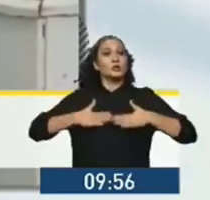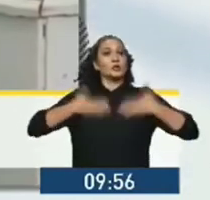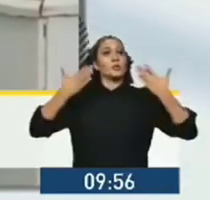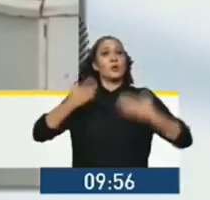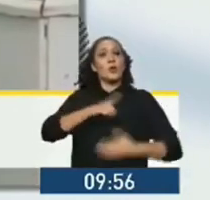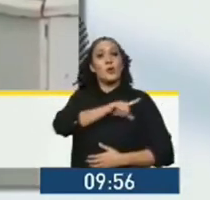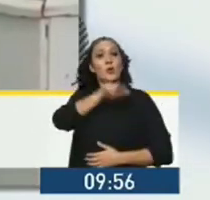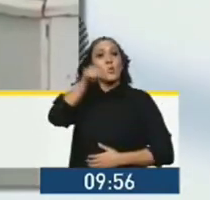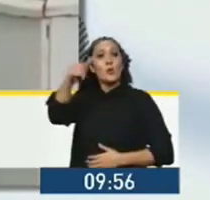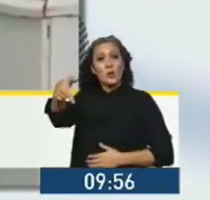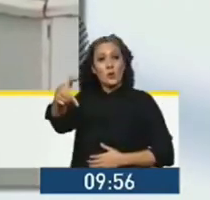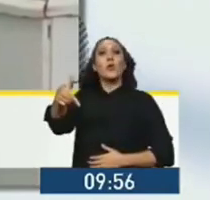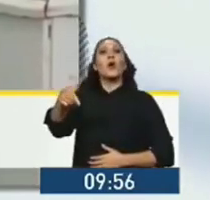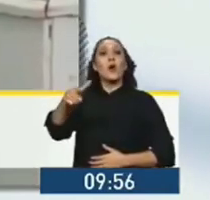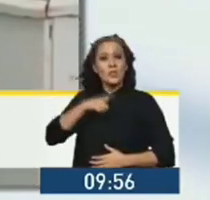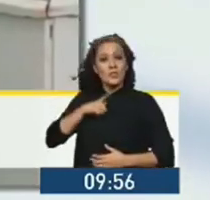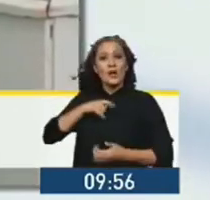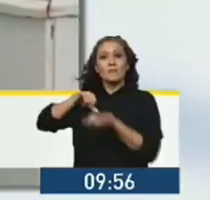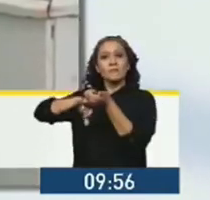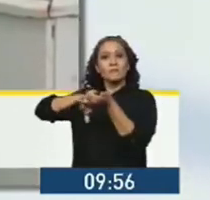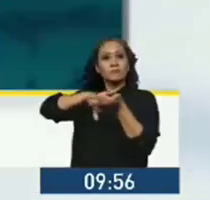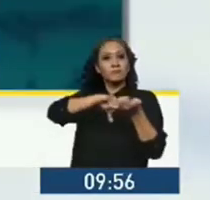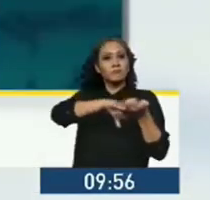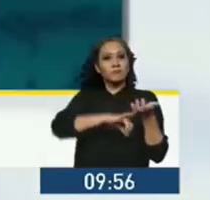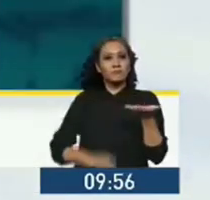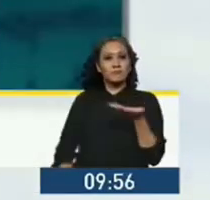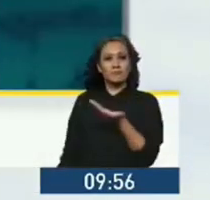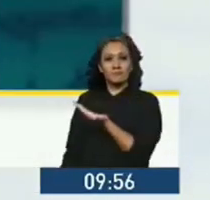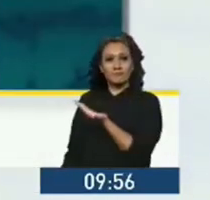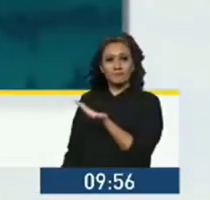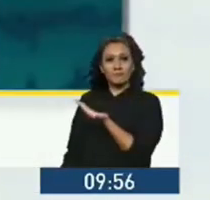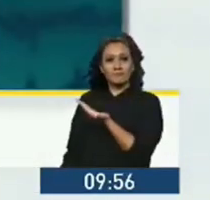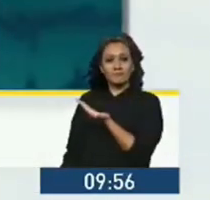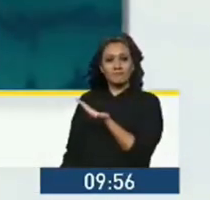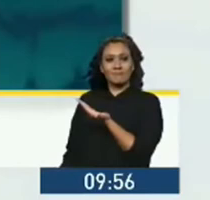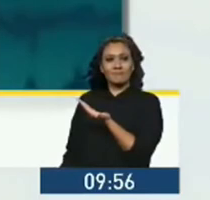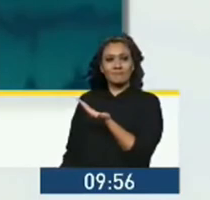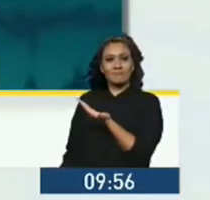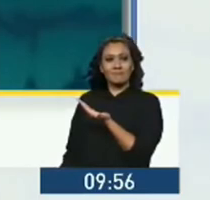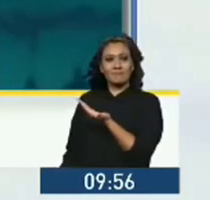outros casos do apresentador Dom Juan na TV.